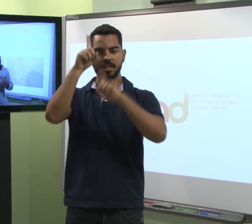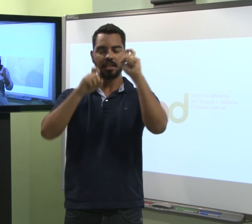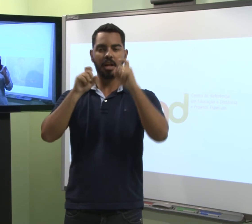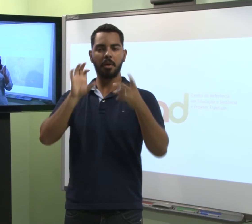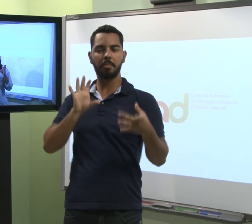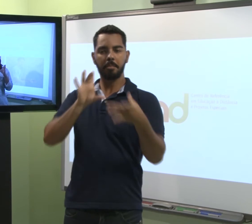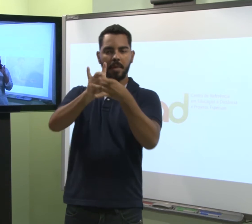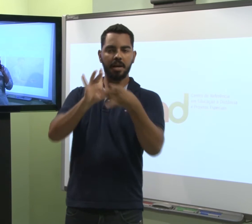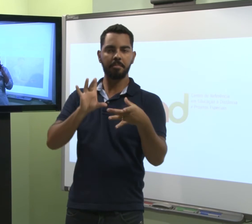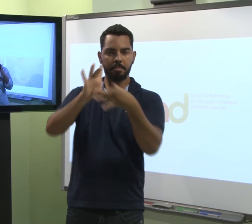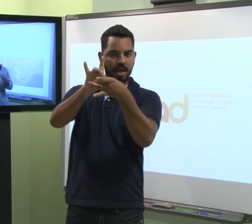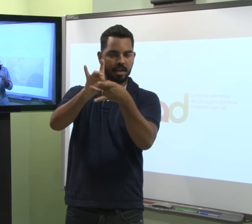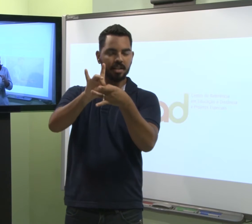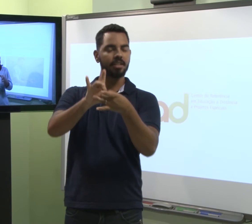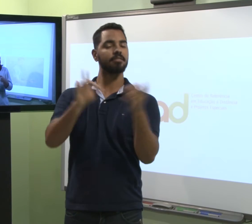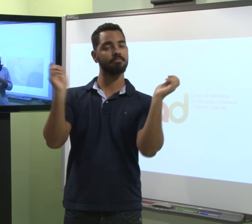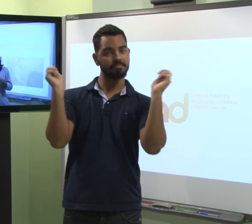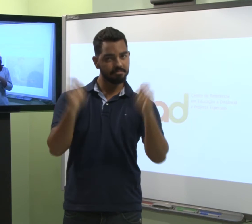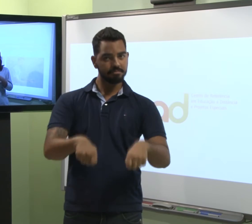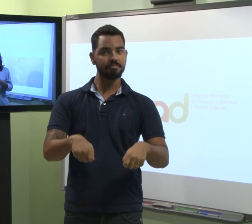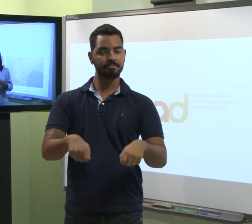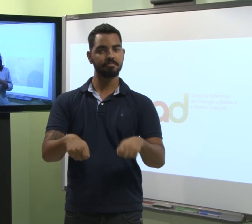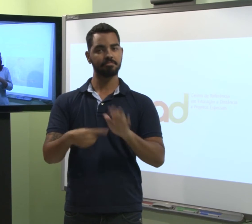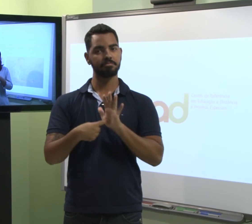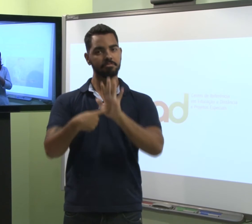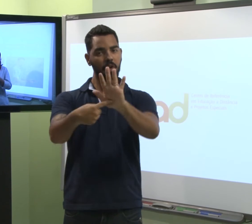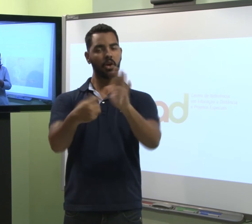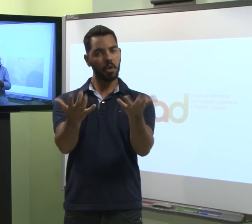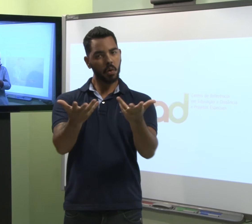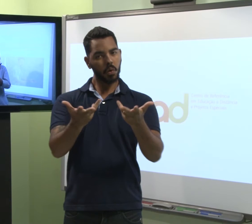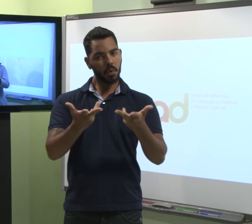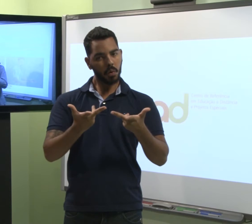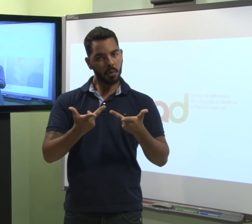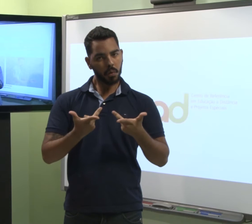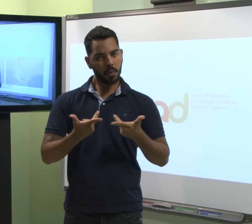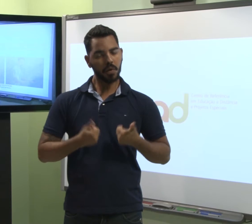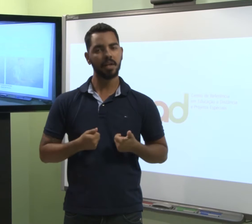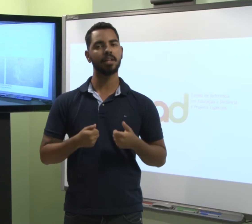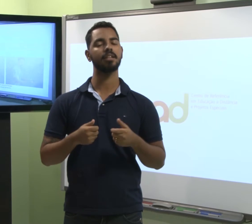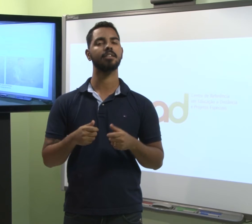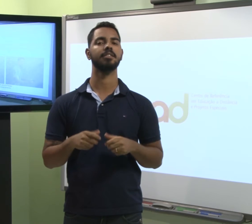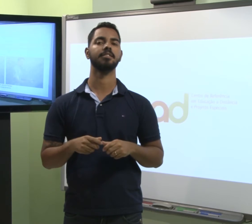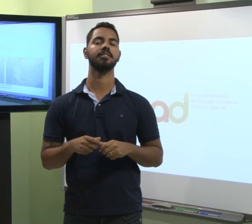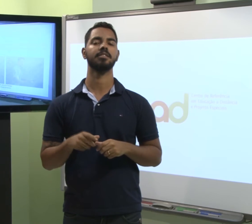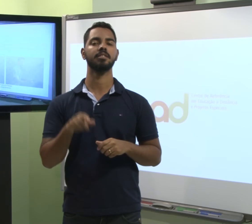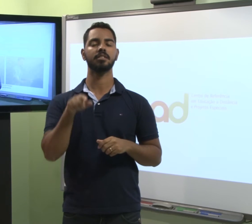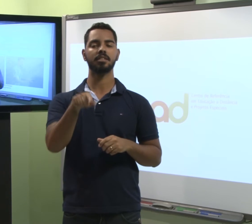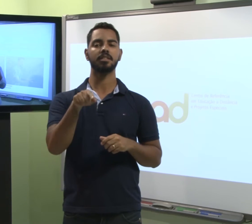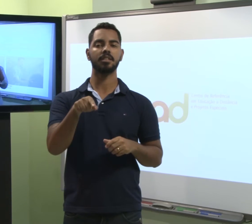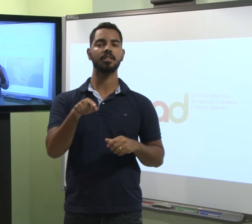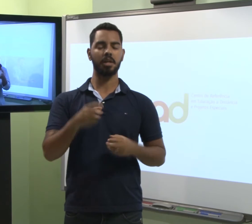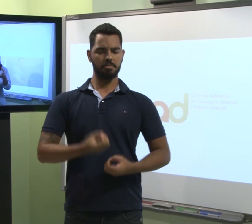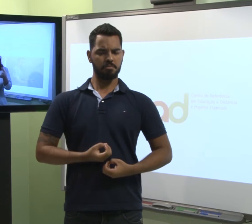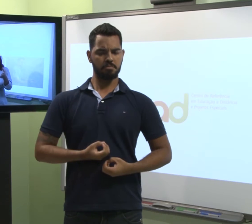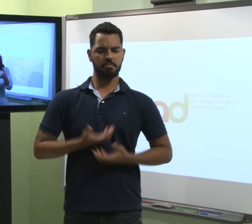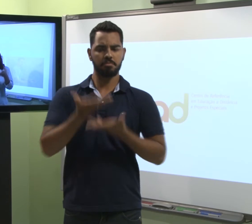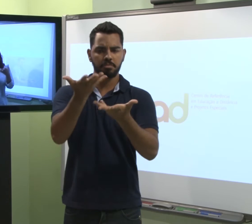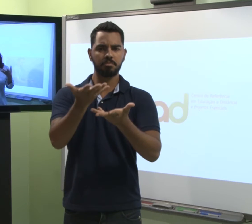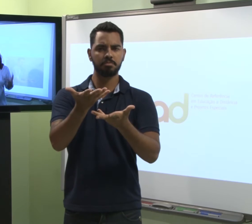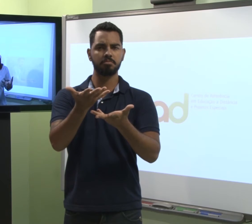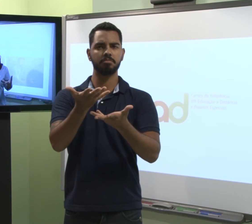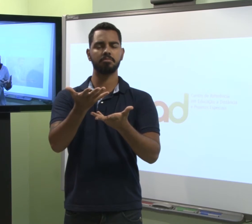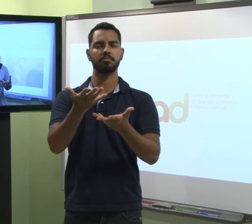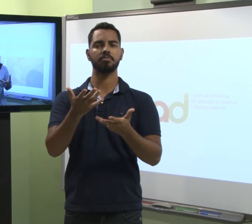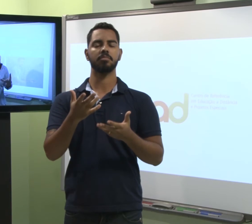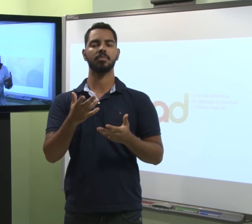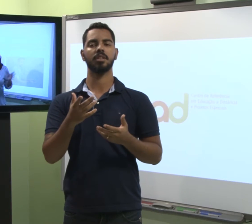manuais para ainda acentuar o modo e o aspecto ou a percepção emocional do evento,